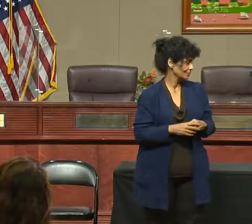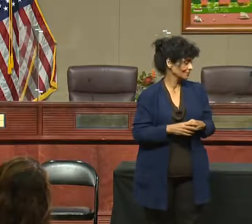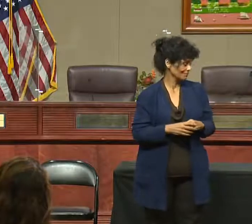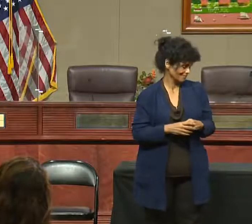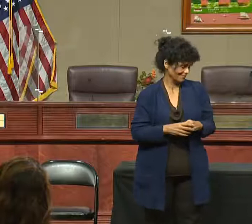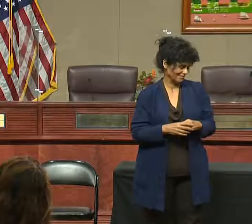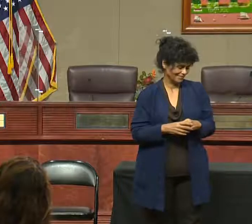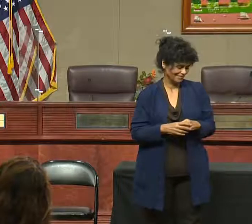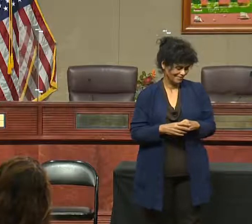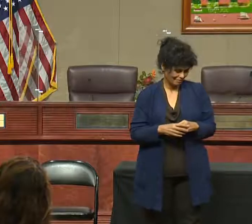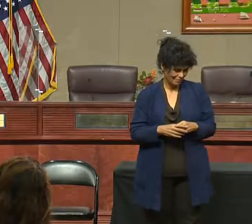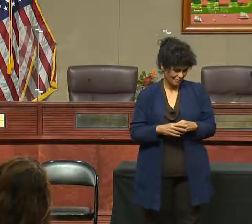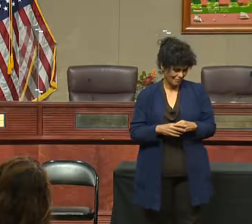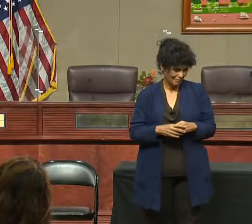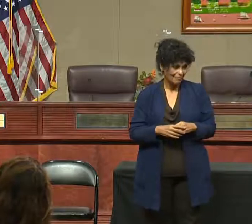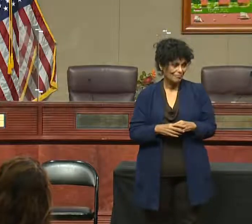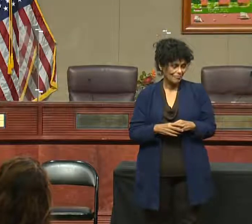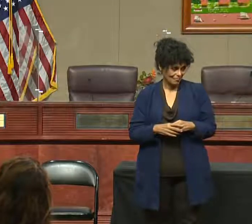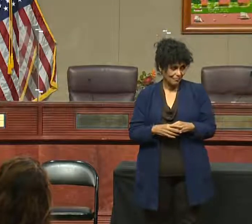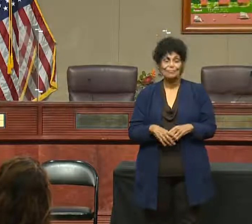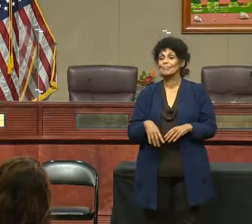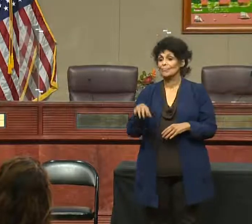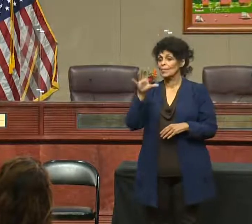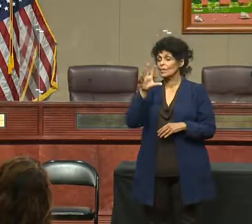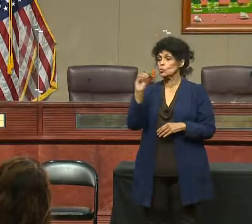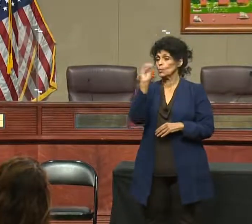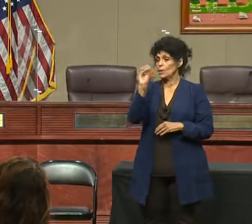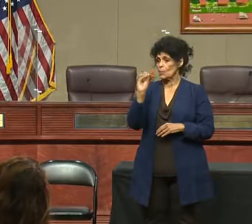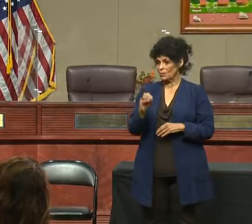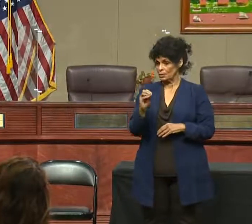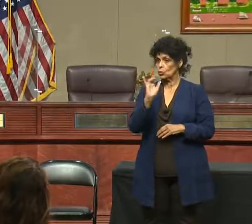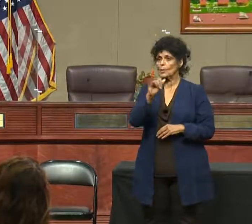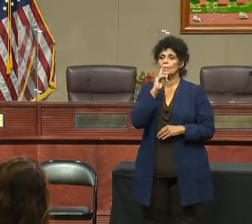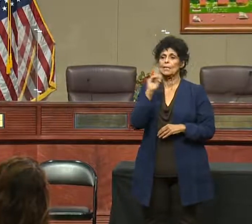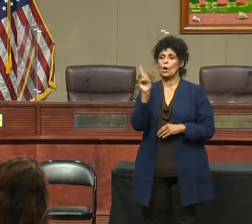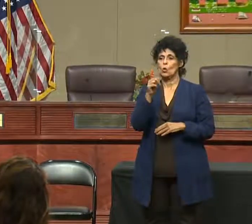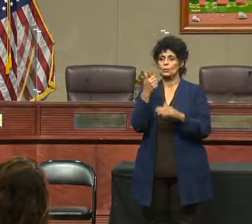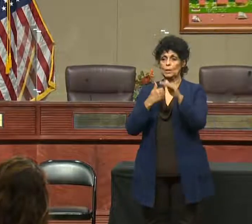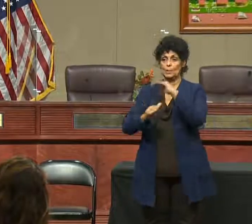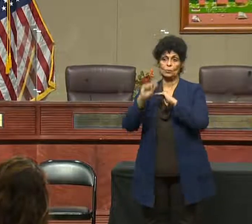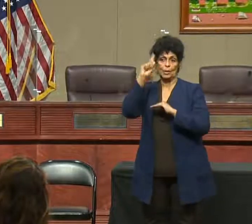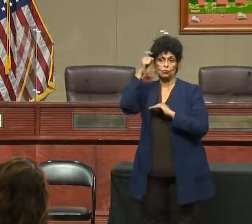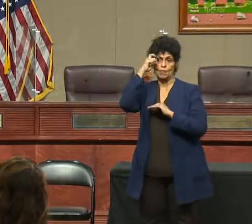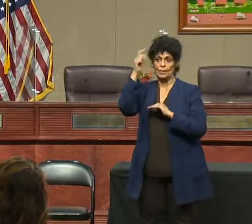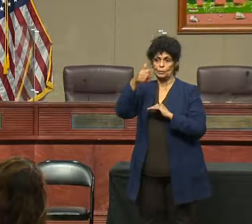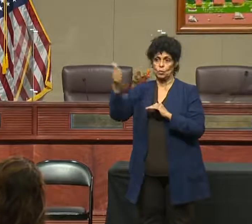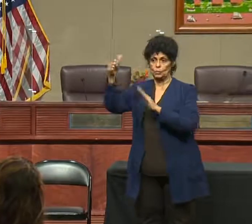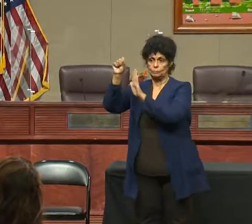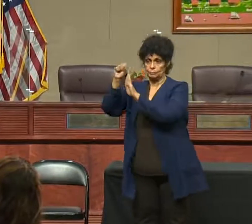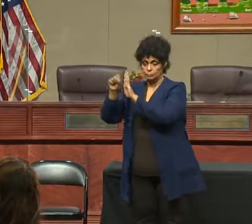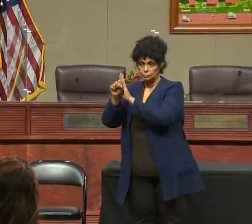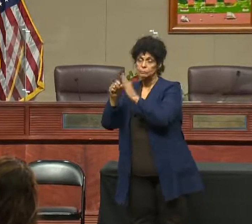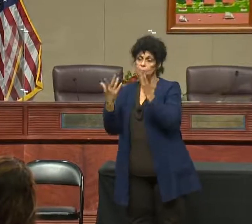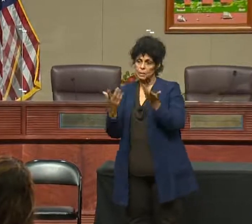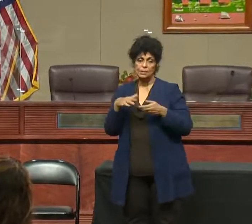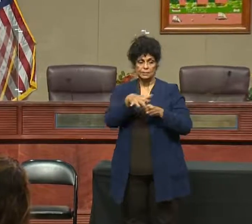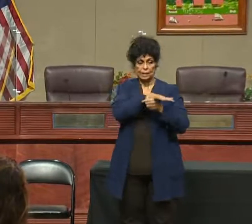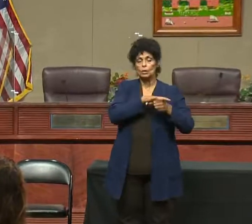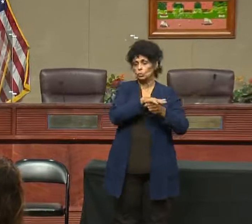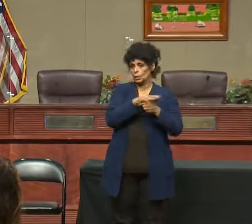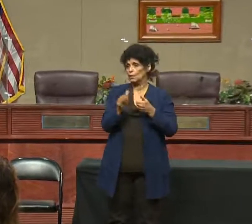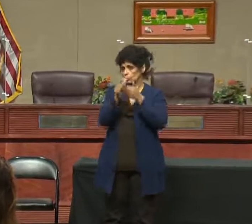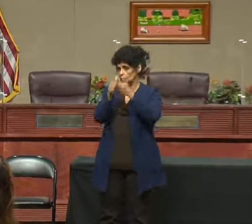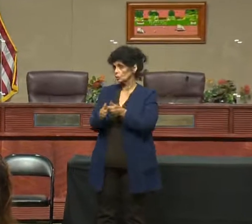El 50% es lo que está en la orden ejecutiva del gobernador y por eso es que el condado se está guiando por esa